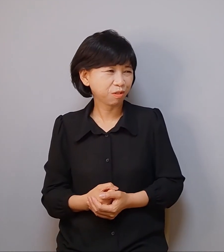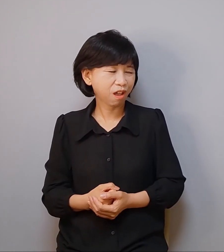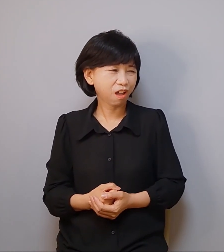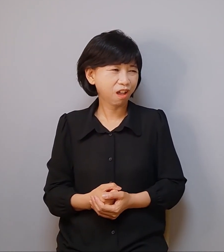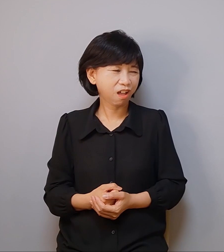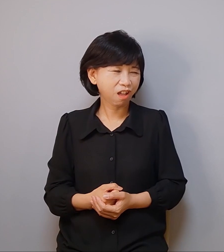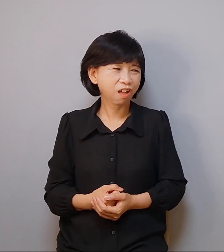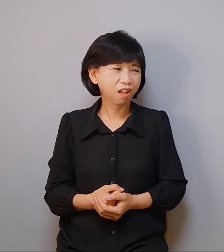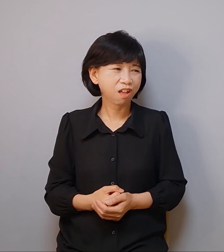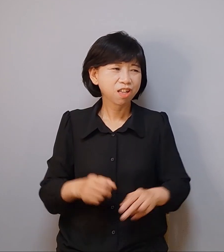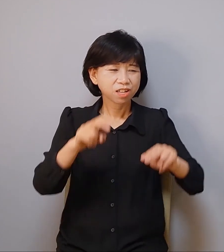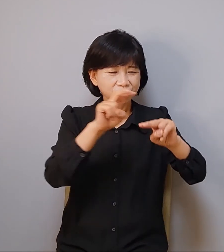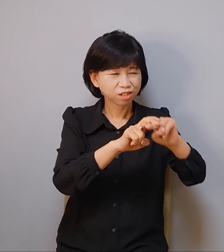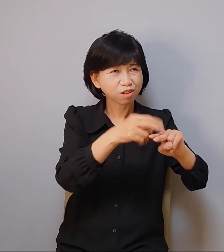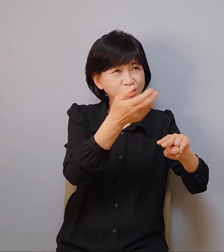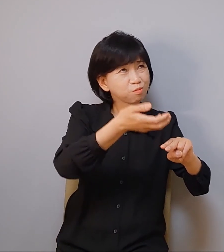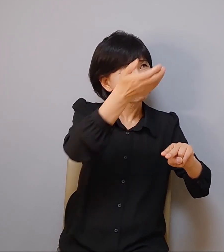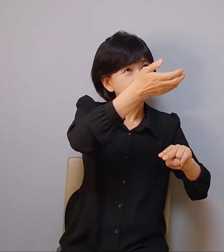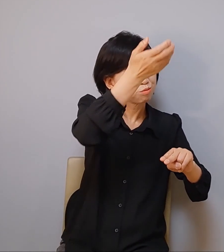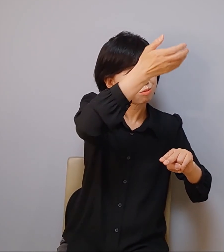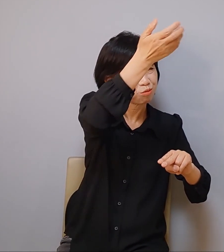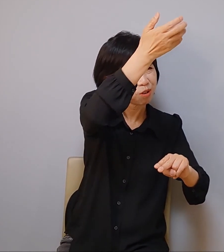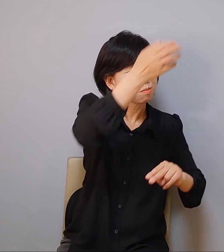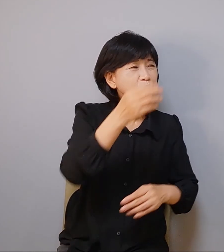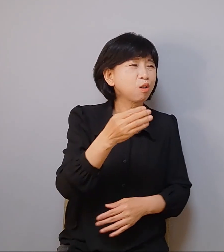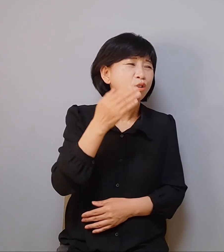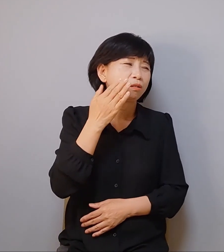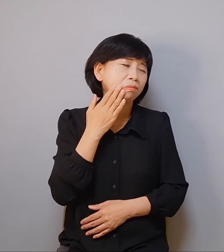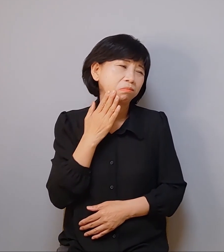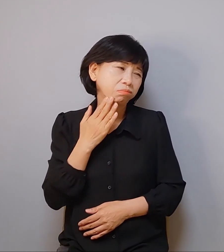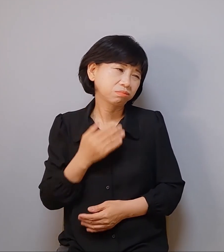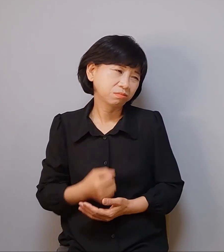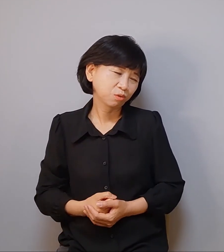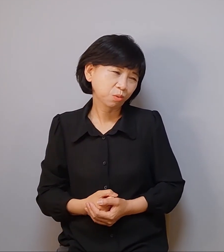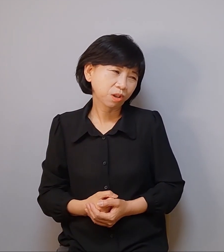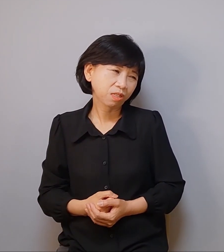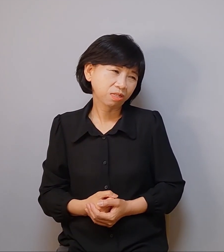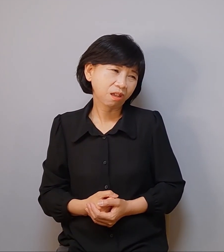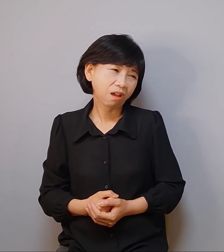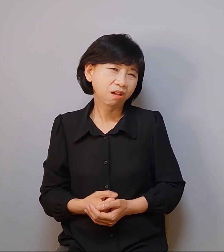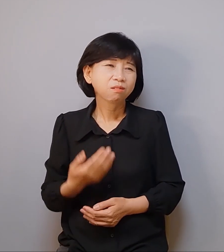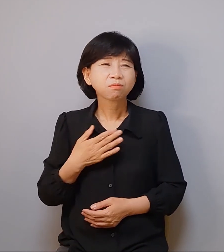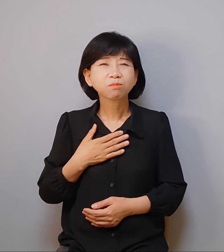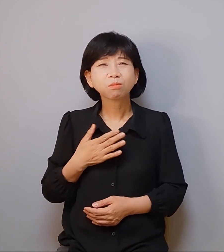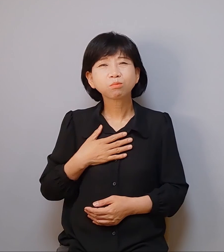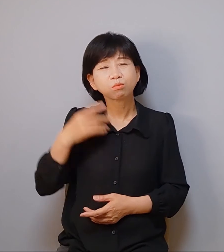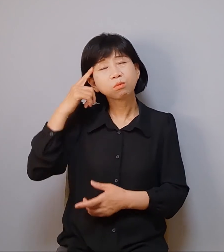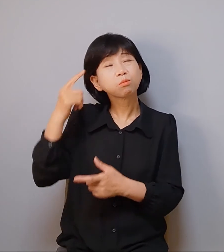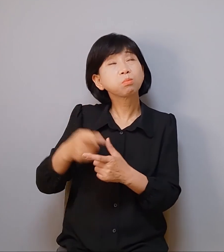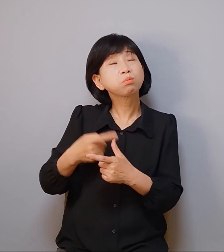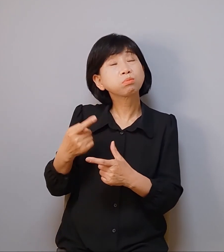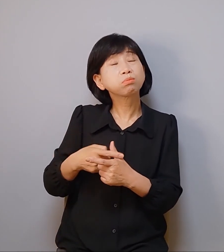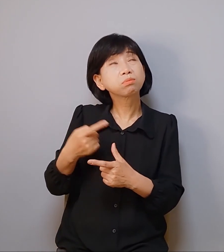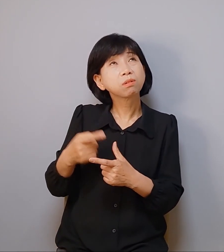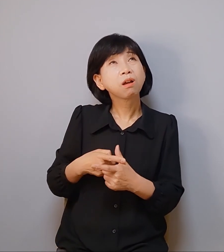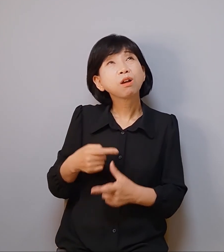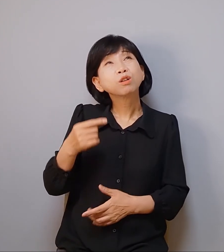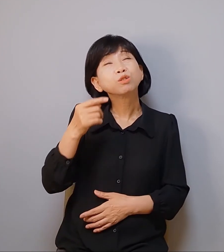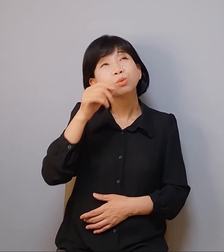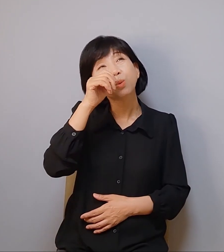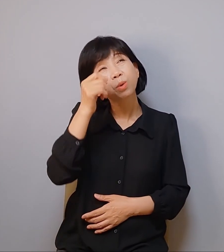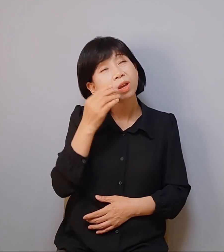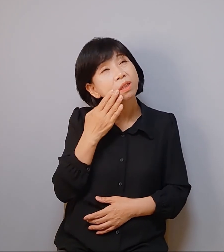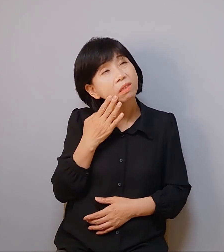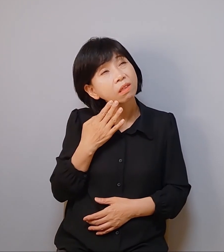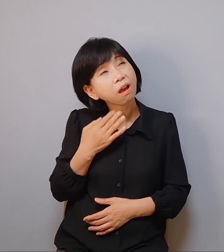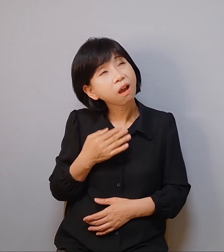올라갔대, 좋겠다. 여러분 그렇게 얘기 안 하세요? 저도 모르게 좋겠다 하는 것 같던데요. 네. 이게 어느새